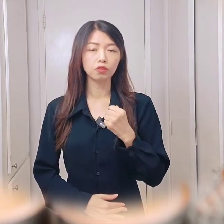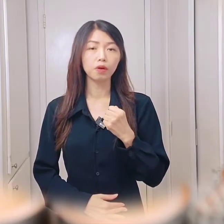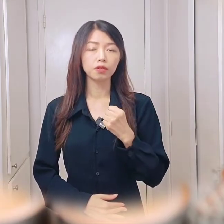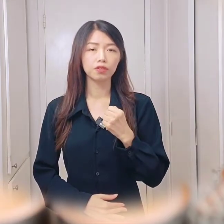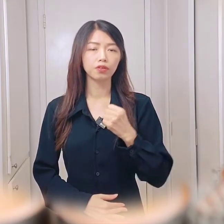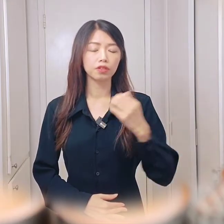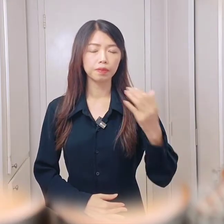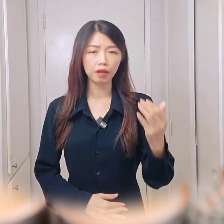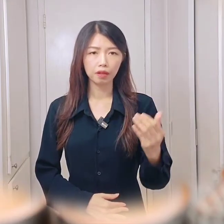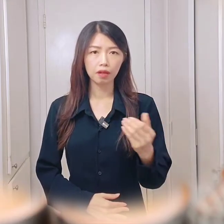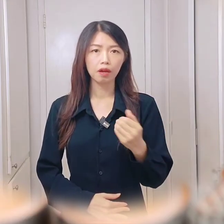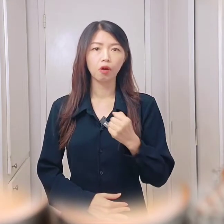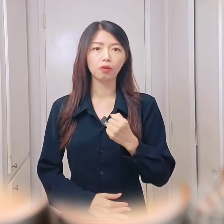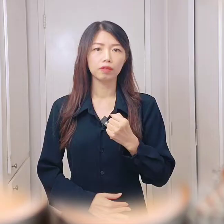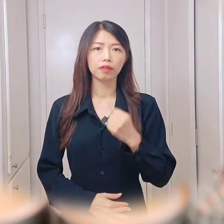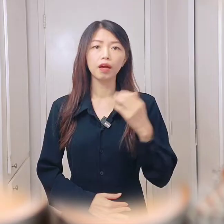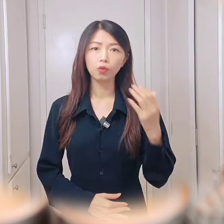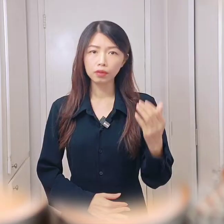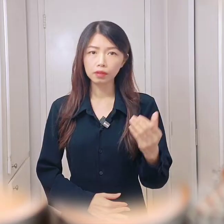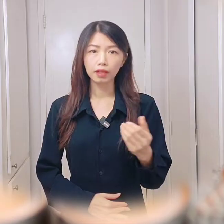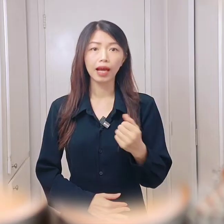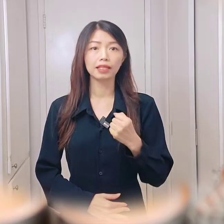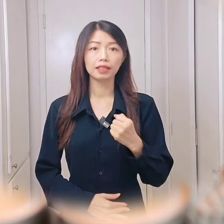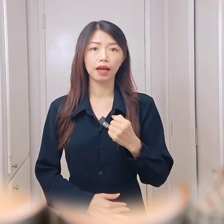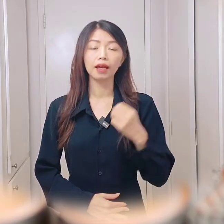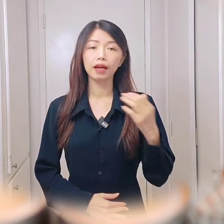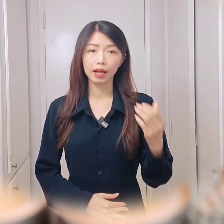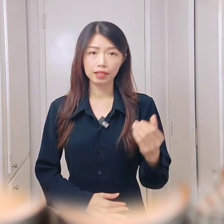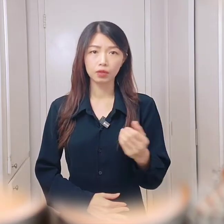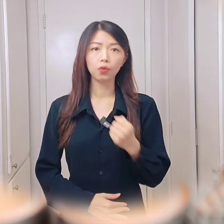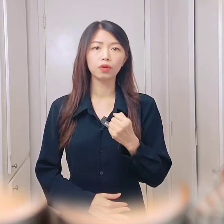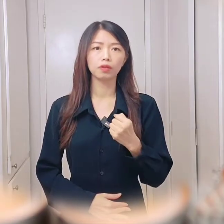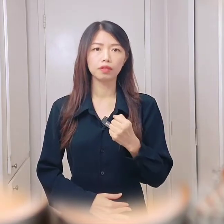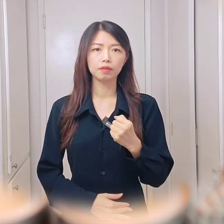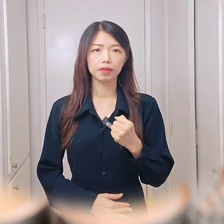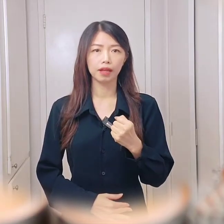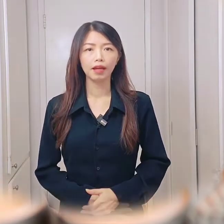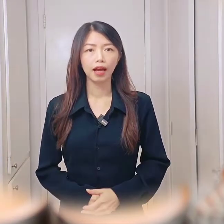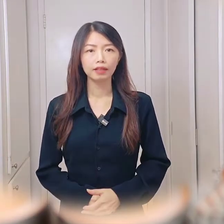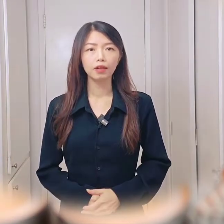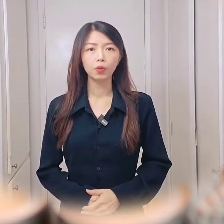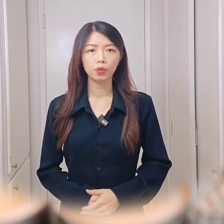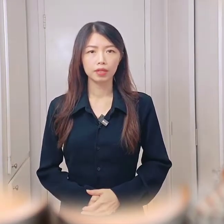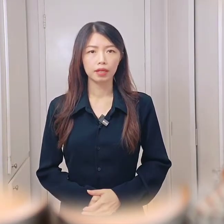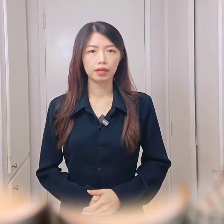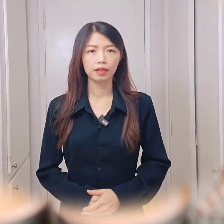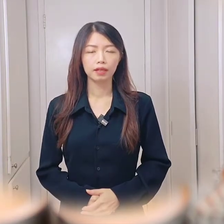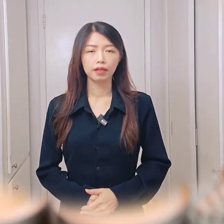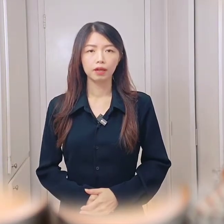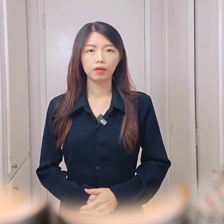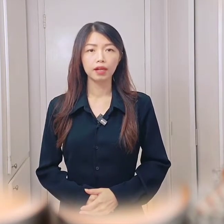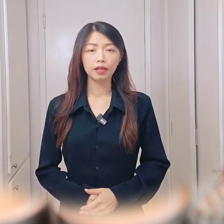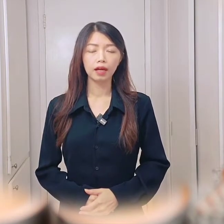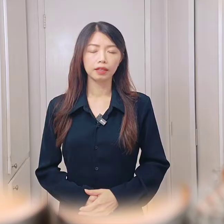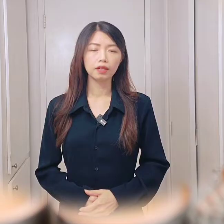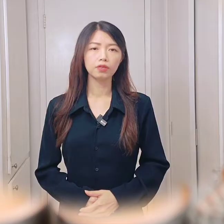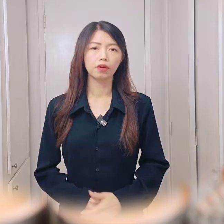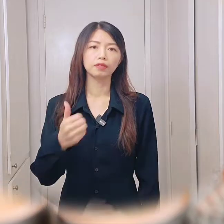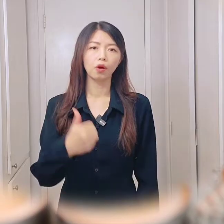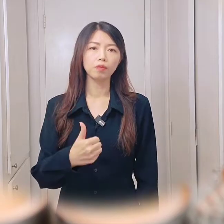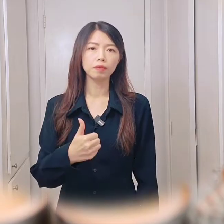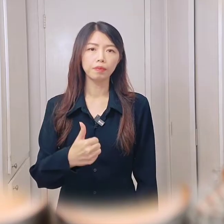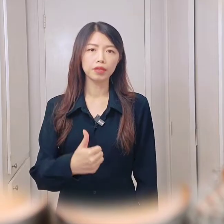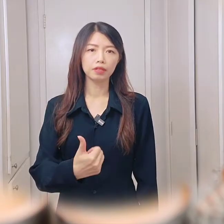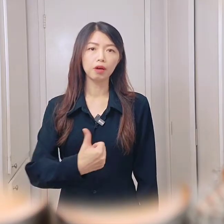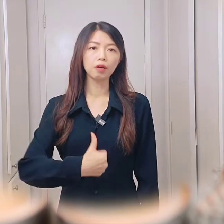오면서 주먹을 쥐어주시면 얻다 혹은 가지다, 가지고 이런 뜻입니다. 아들로 오신 일단 아들